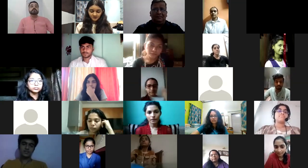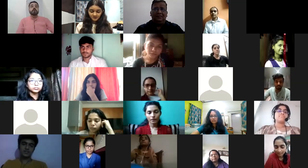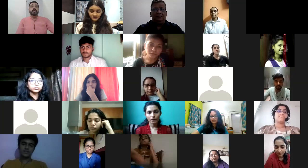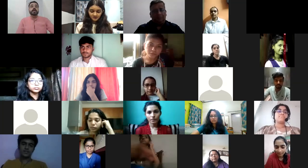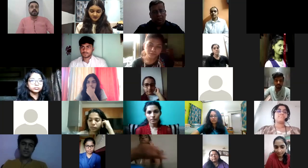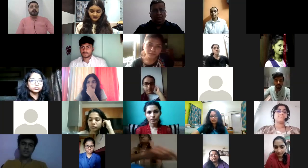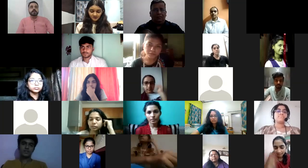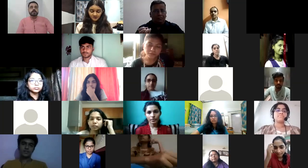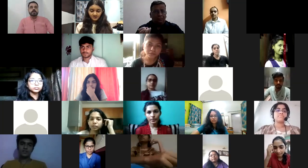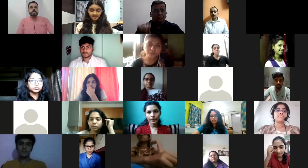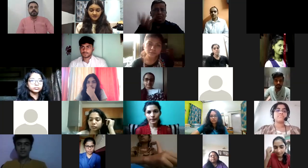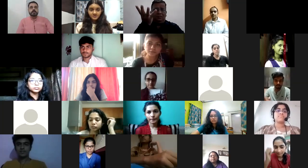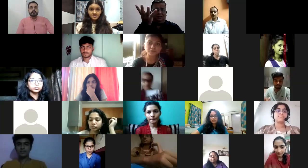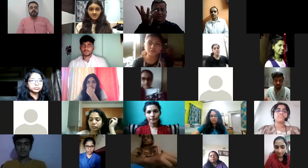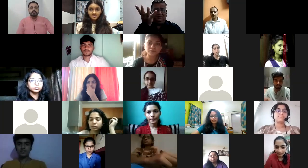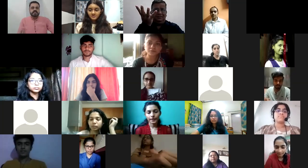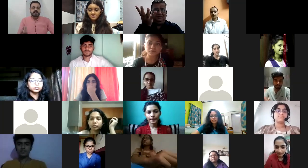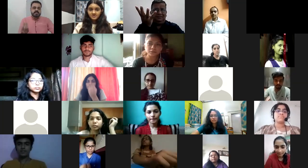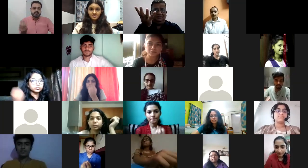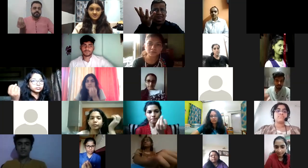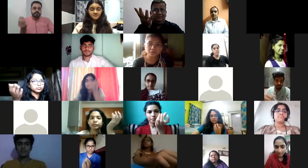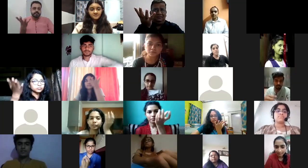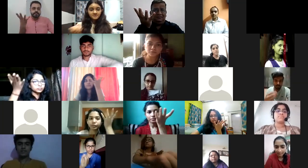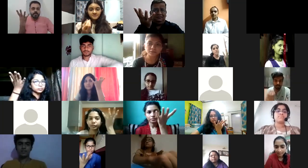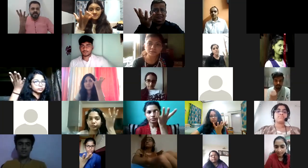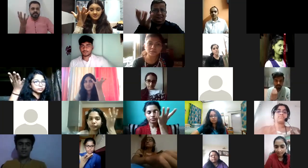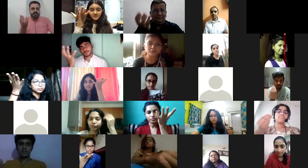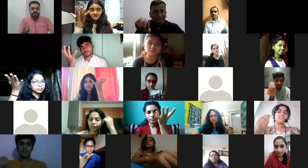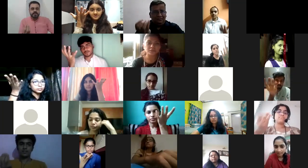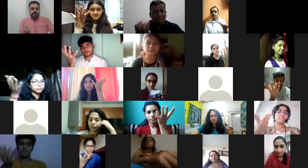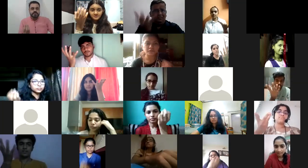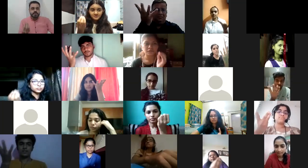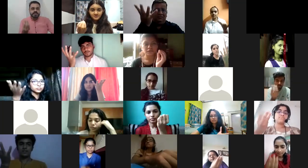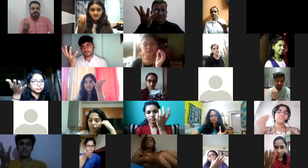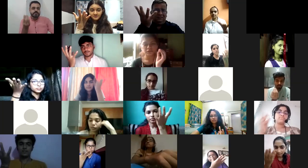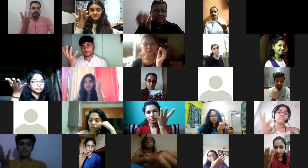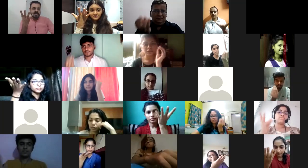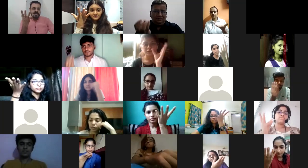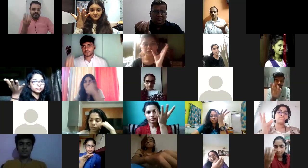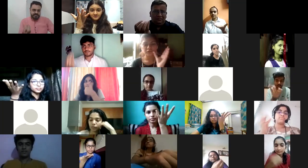morning. This is morning. सूरज उग रहा है.